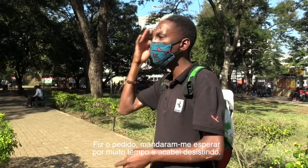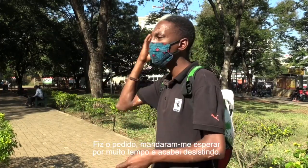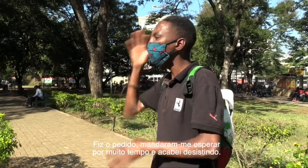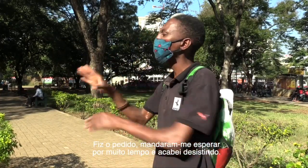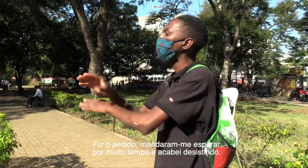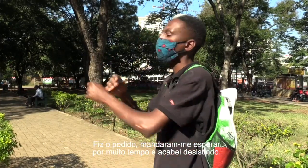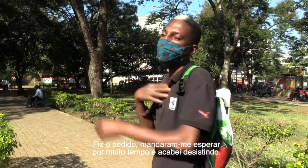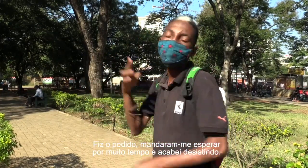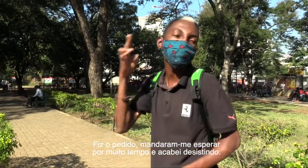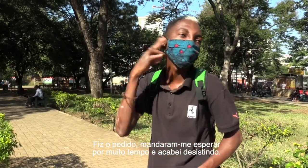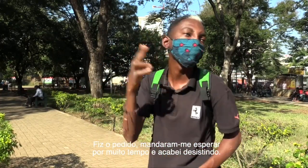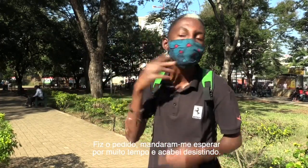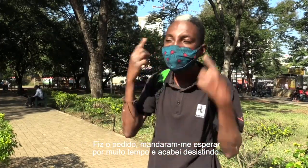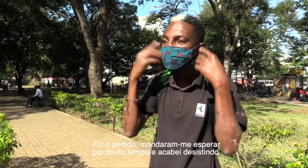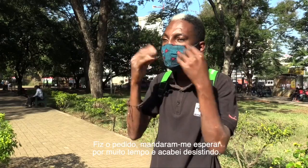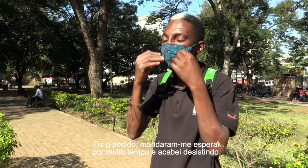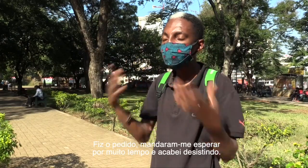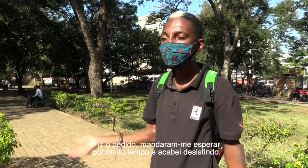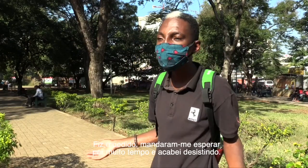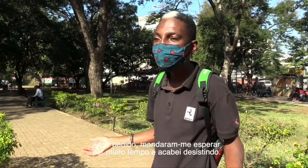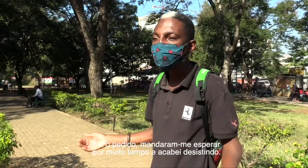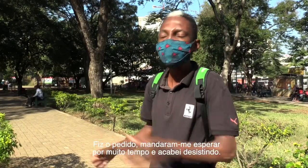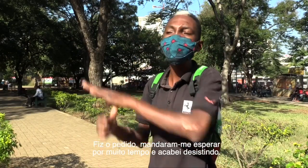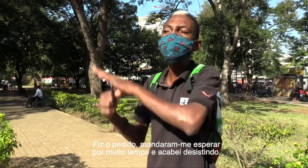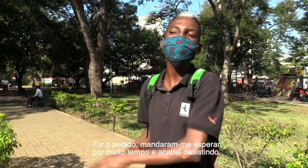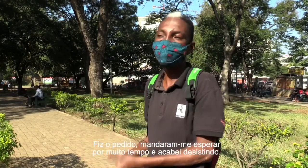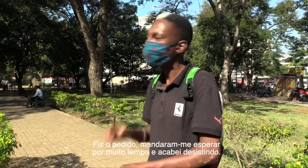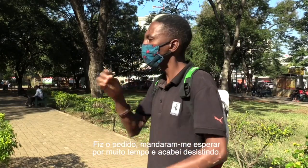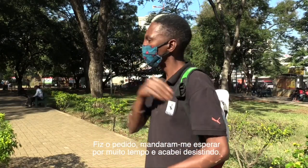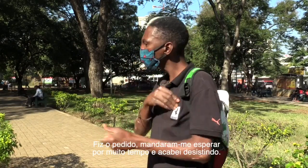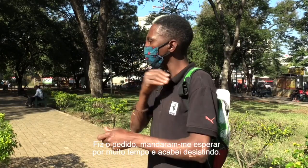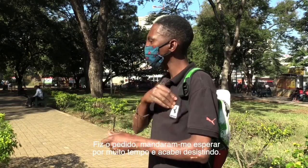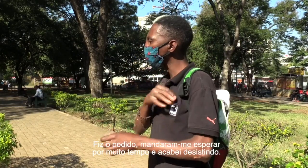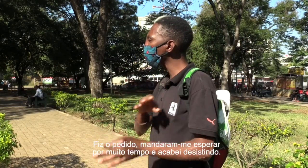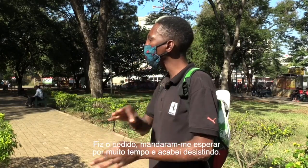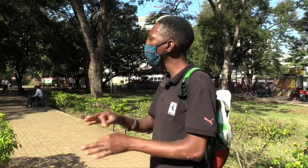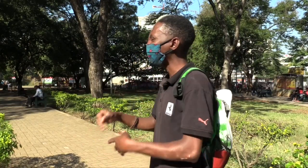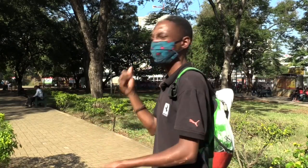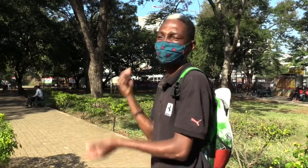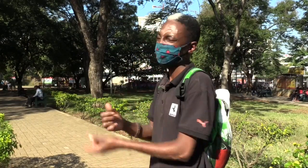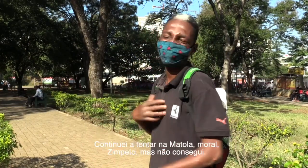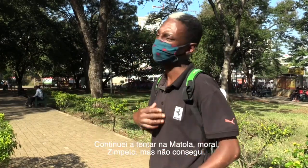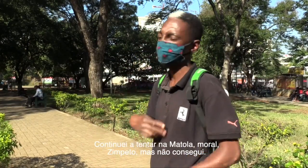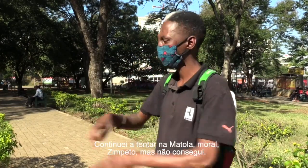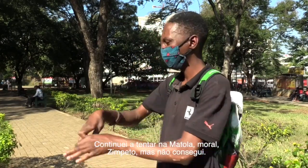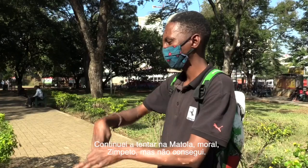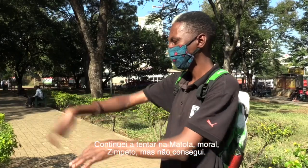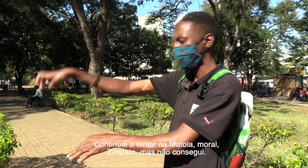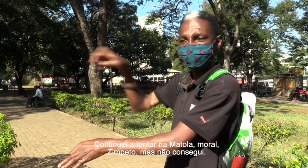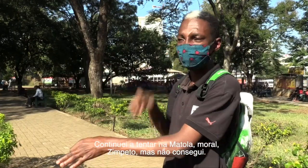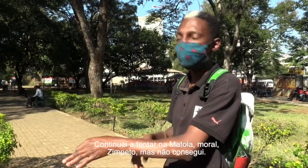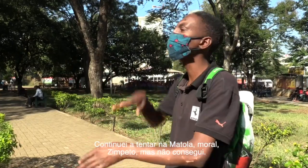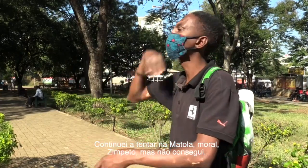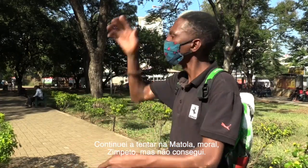Fiz o pedido, me mandaram esperar por muito tempo e acabei deixando. Continuei tentando na